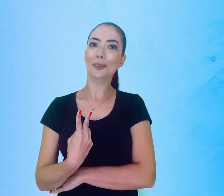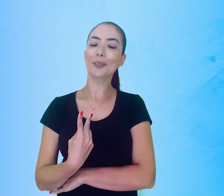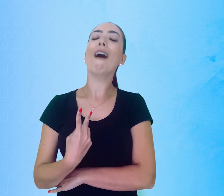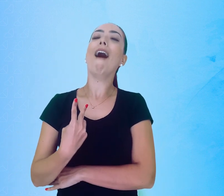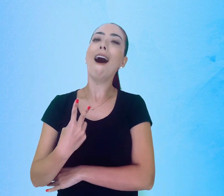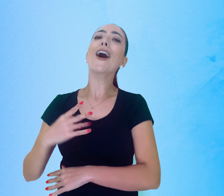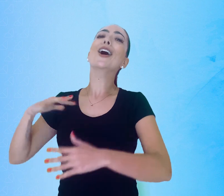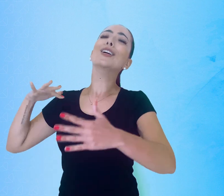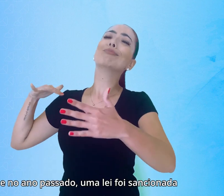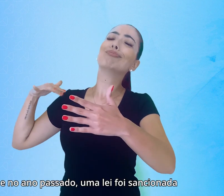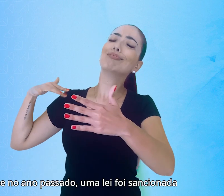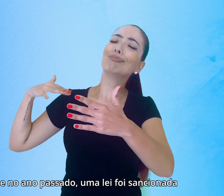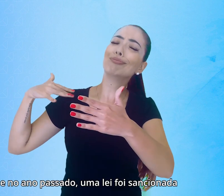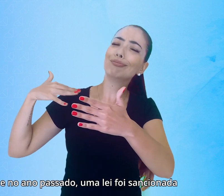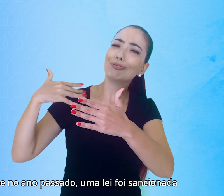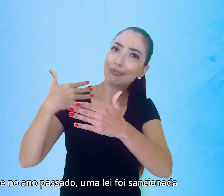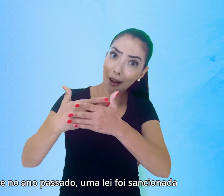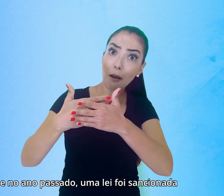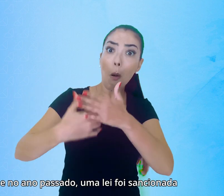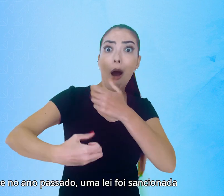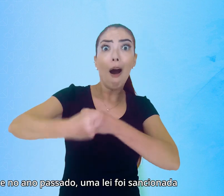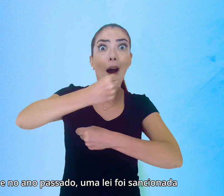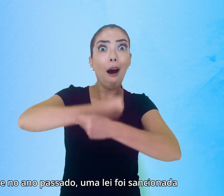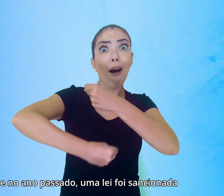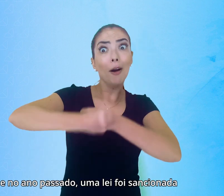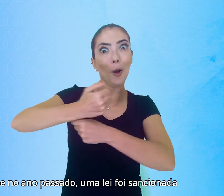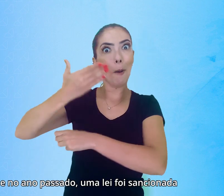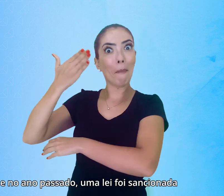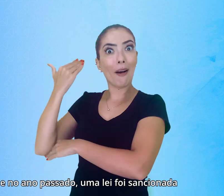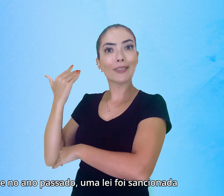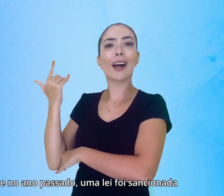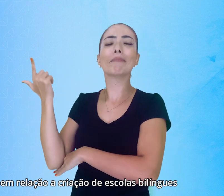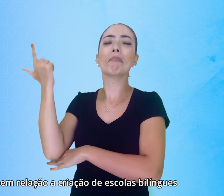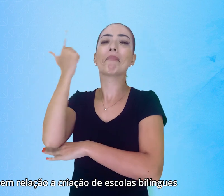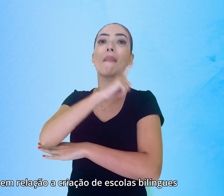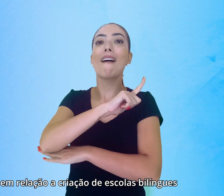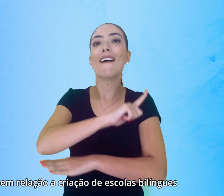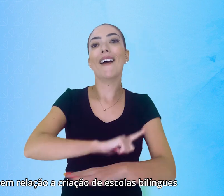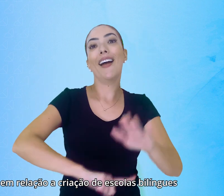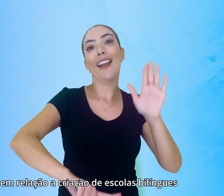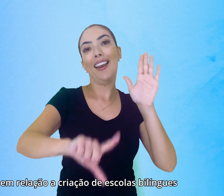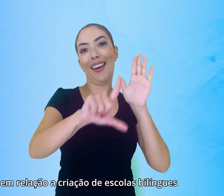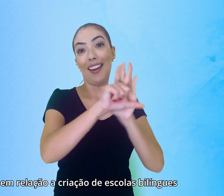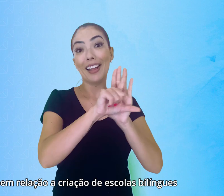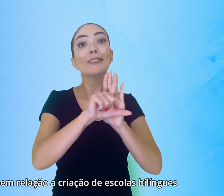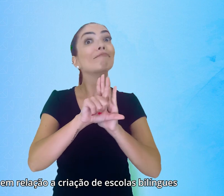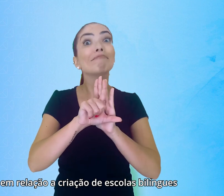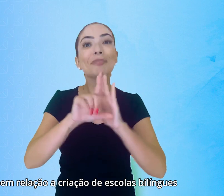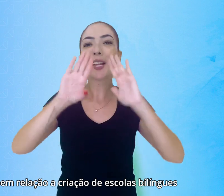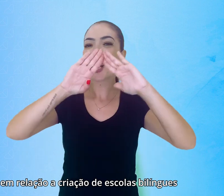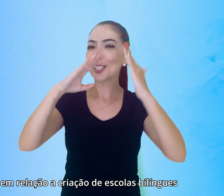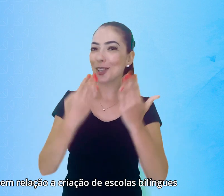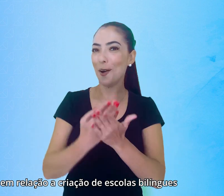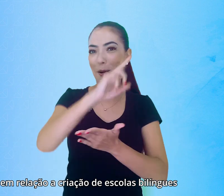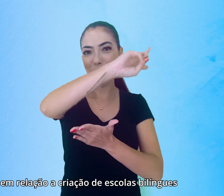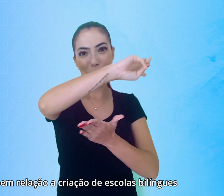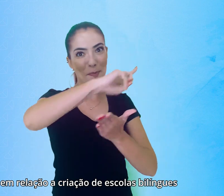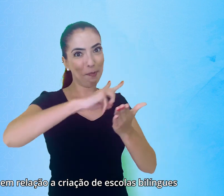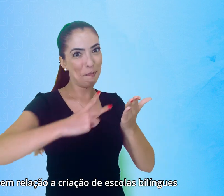E, no ano passado, uma lei foi sancionada em relação à criação de escolas bilingües.